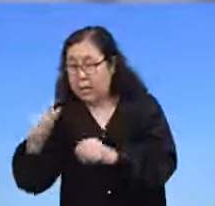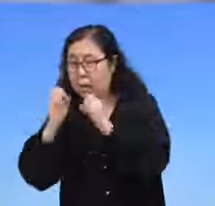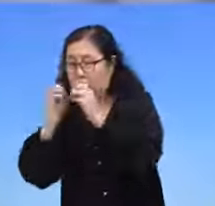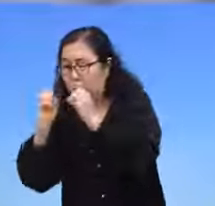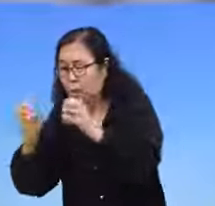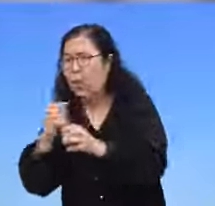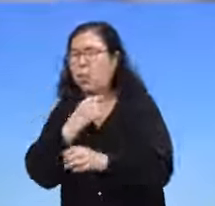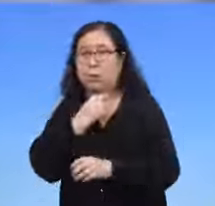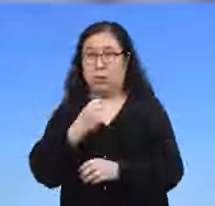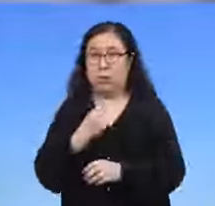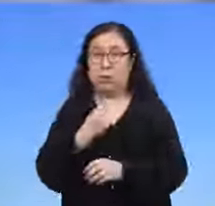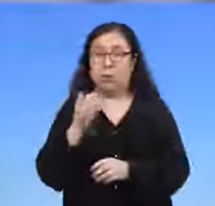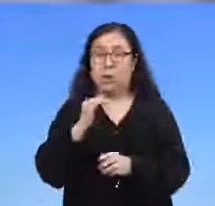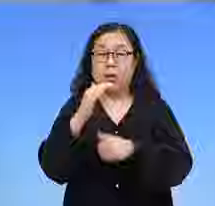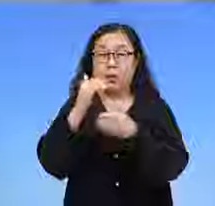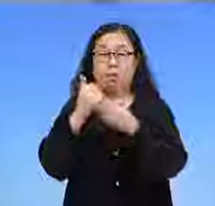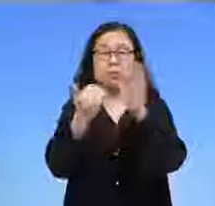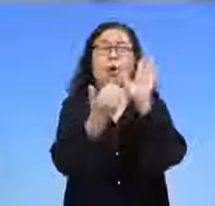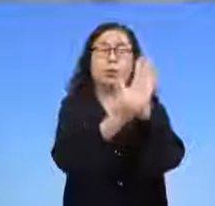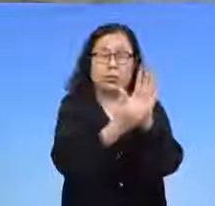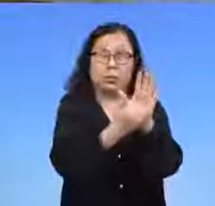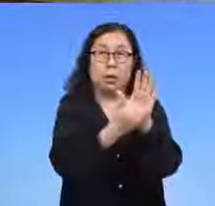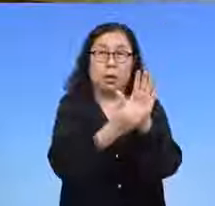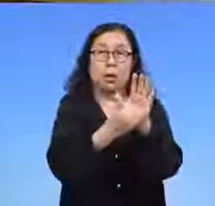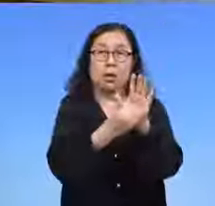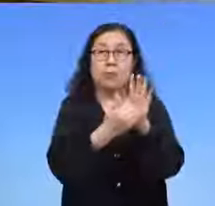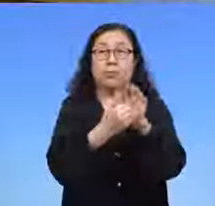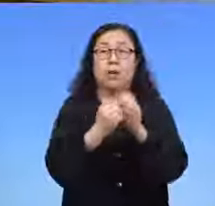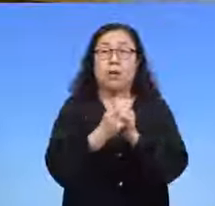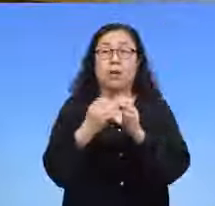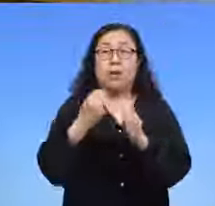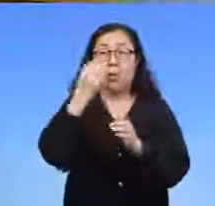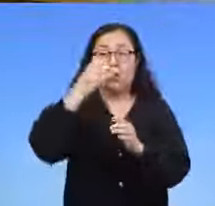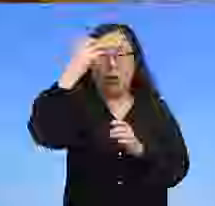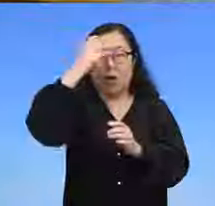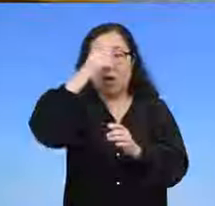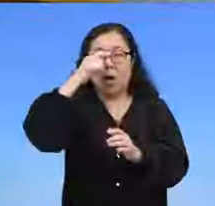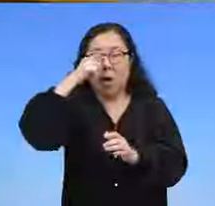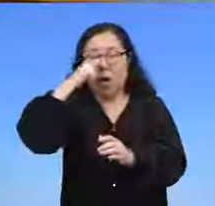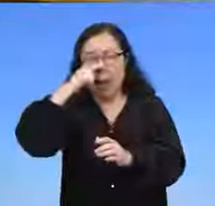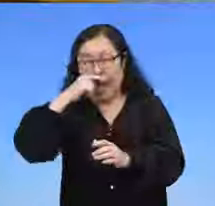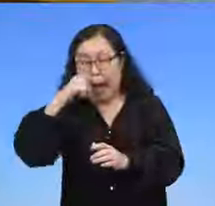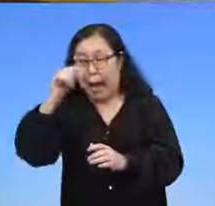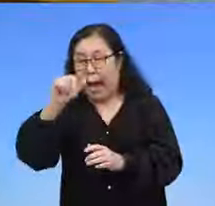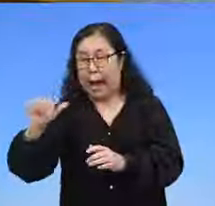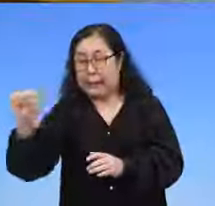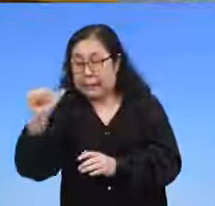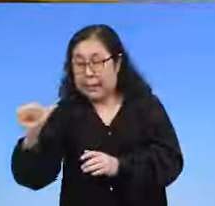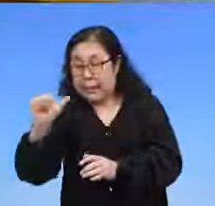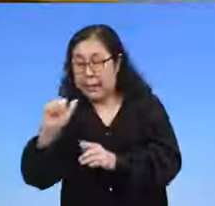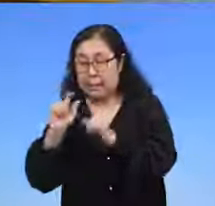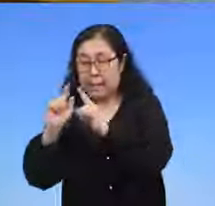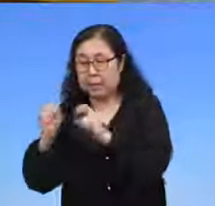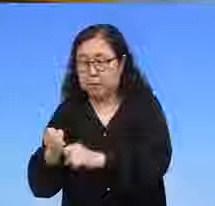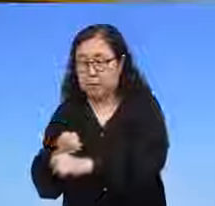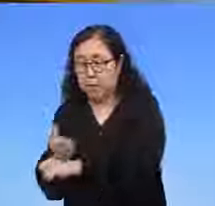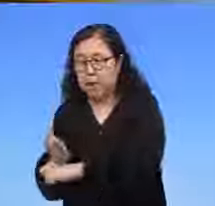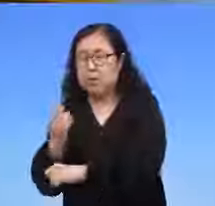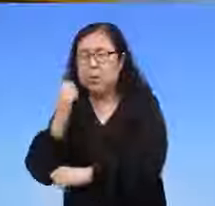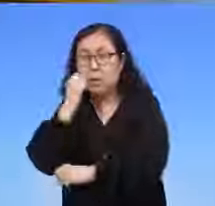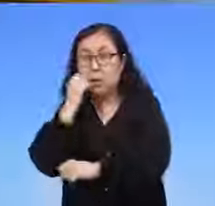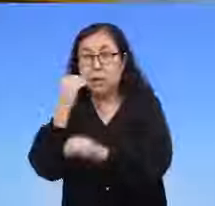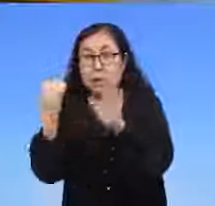그거를 막으십니다. 자, 본문 6절을 보십시오. 성령이 아시아에서 말씀을 전하지 못하게